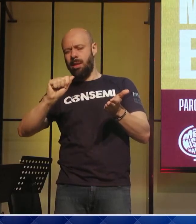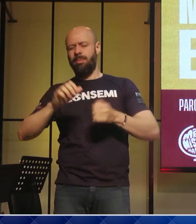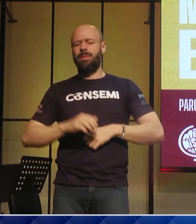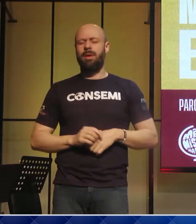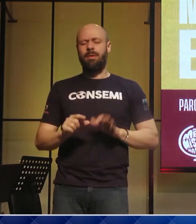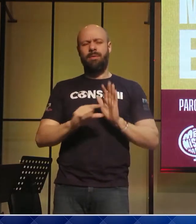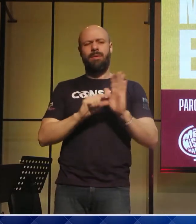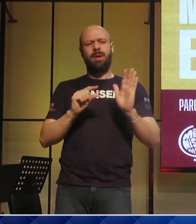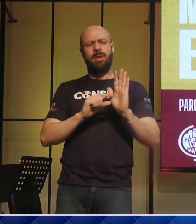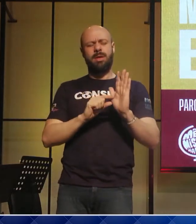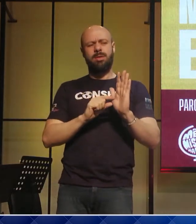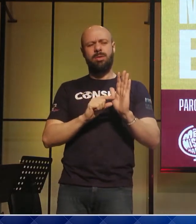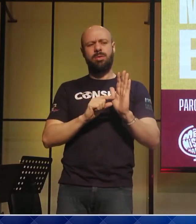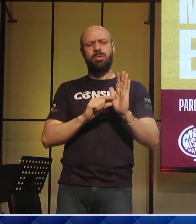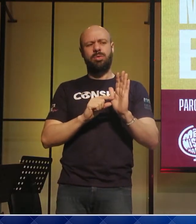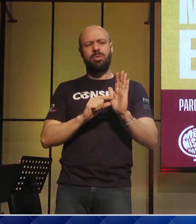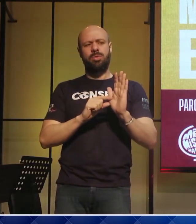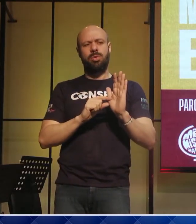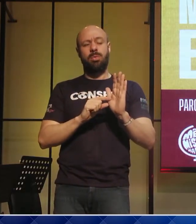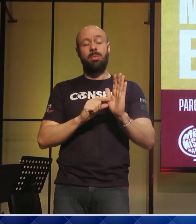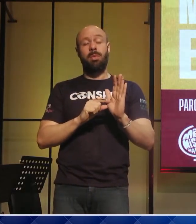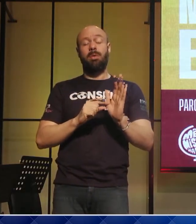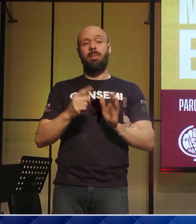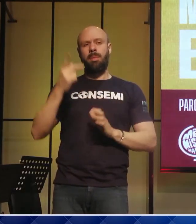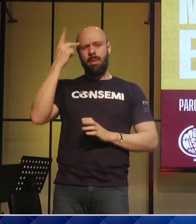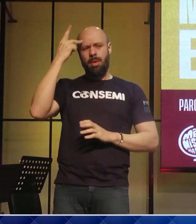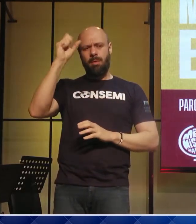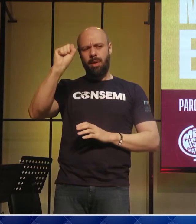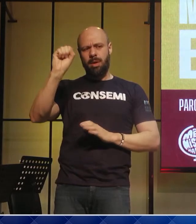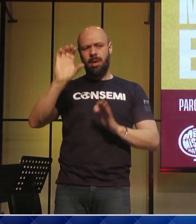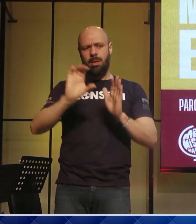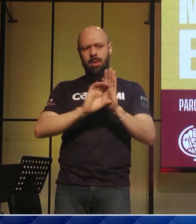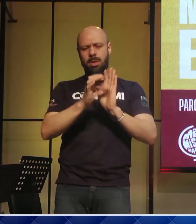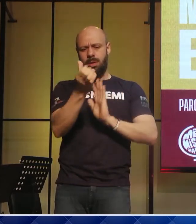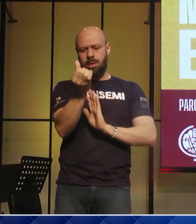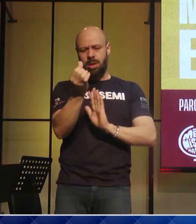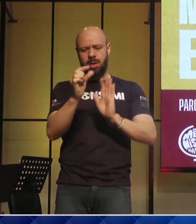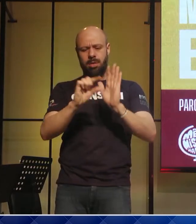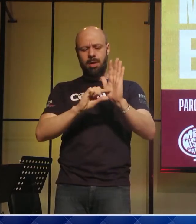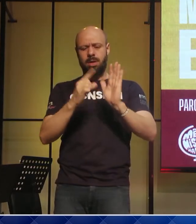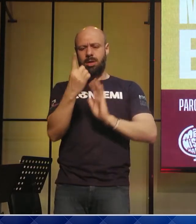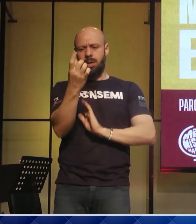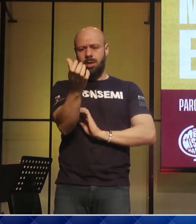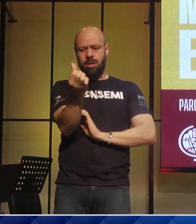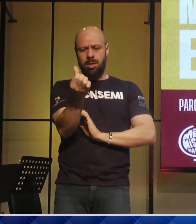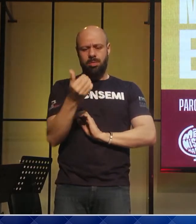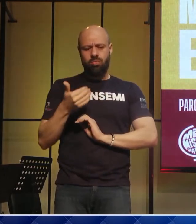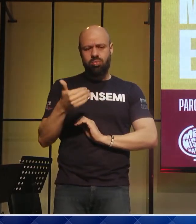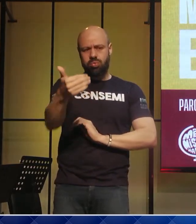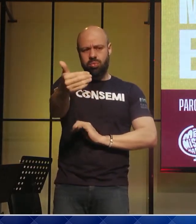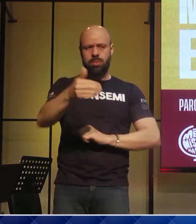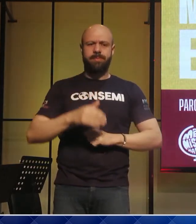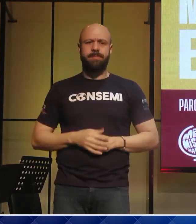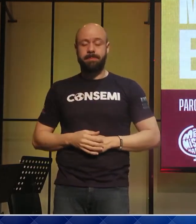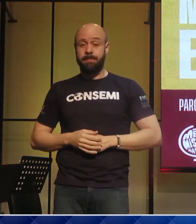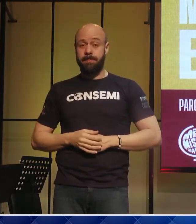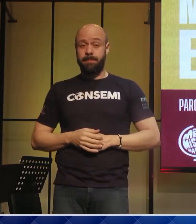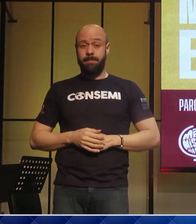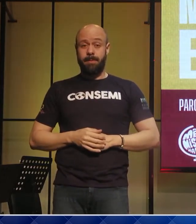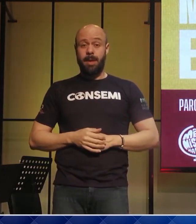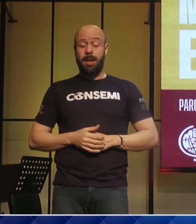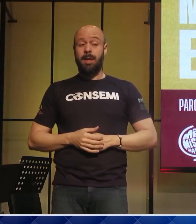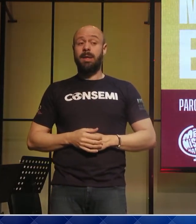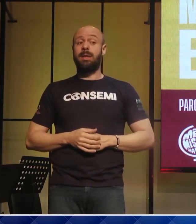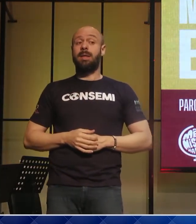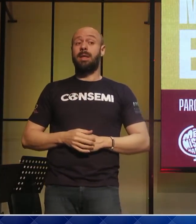versículo de Provérbios 6, versículo 16 em diante. 6 coisas o Senhor